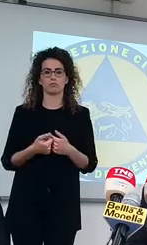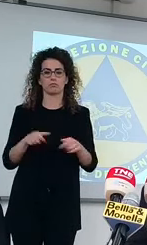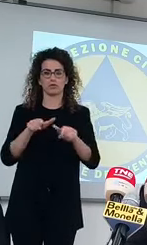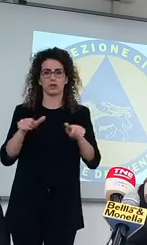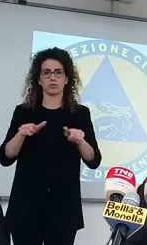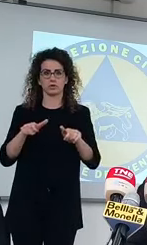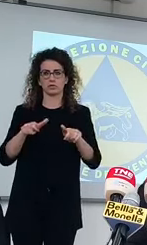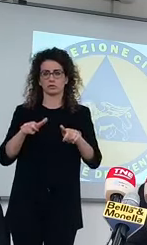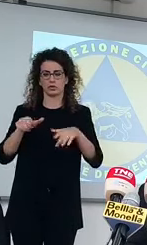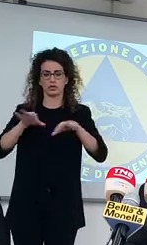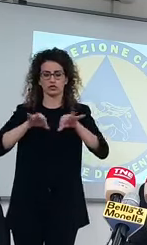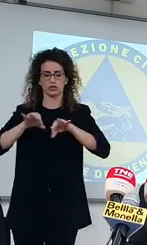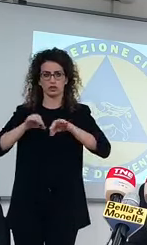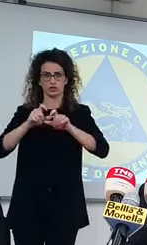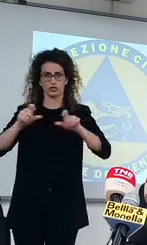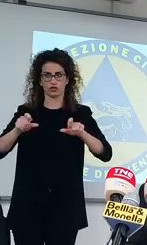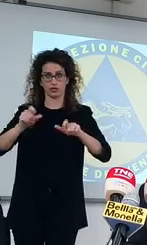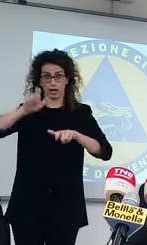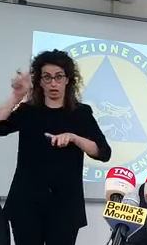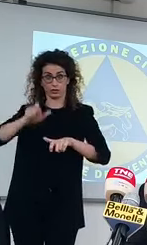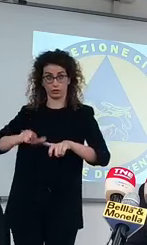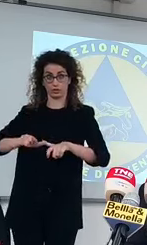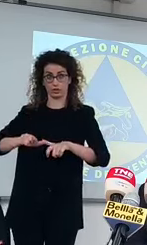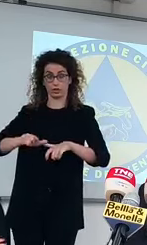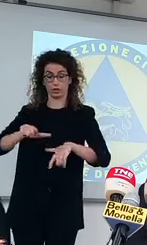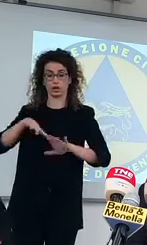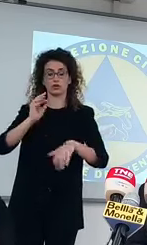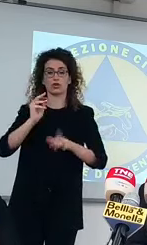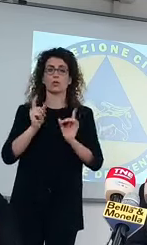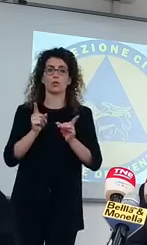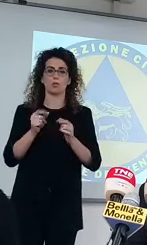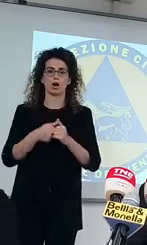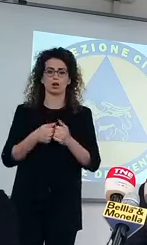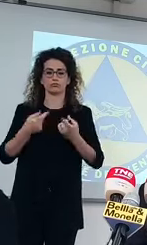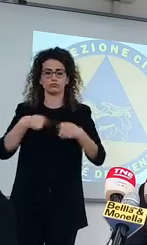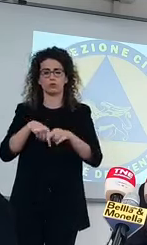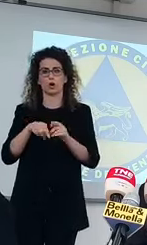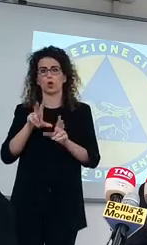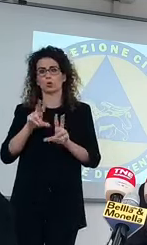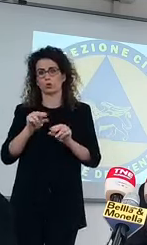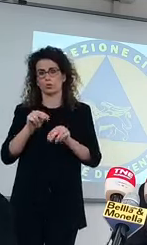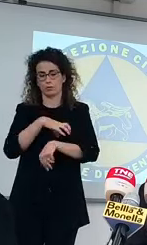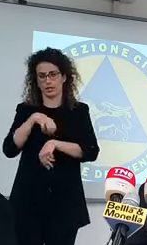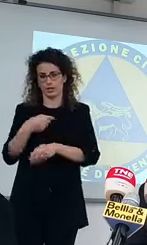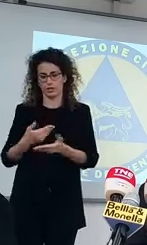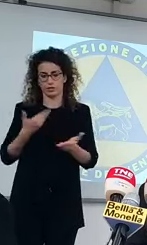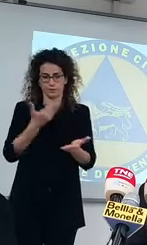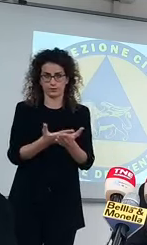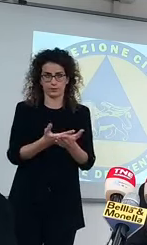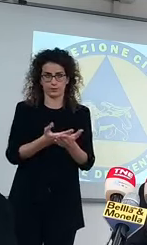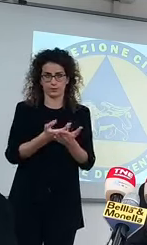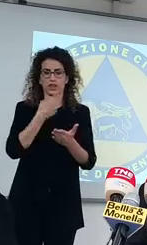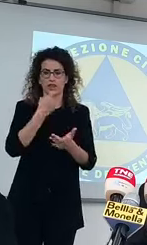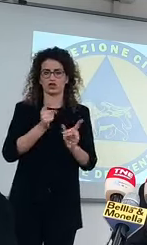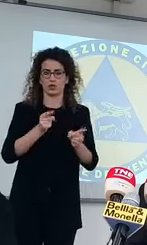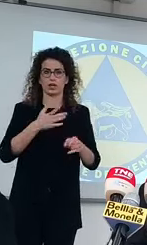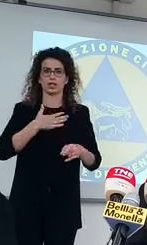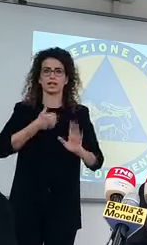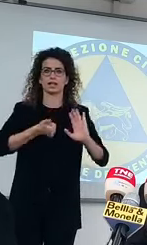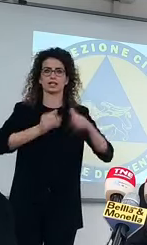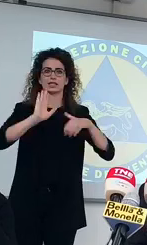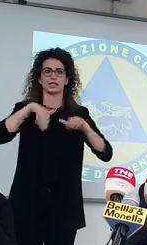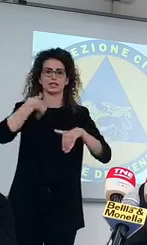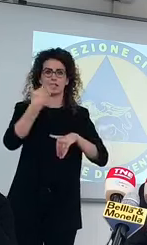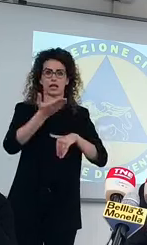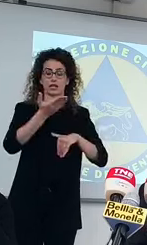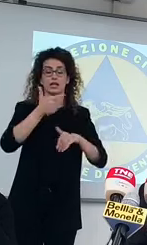regolatrici a livello nazionale abbiano deciso di far scaturire una nuova circolare del ministro che dice che sotto i 60 anni non si fanno